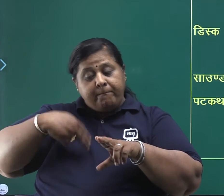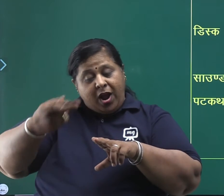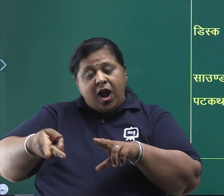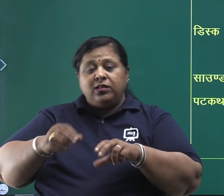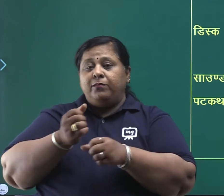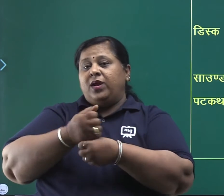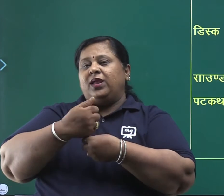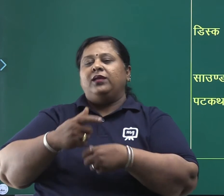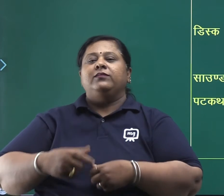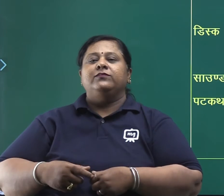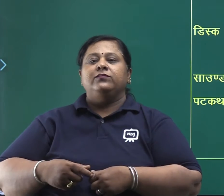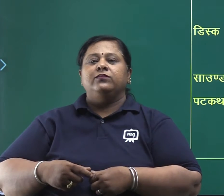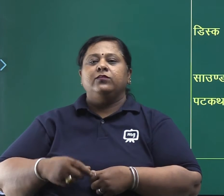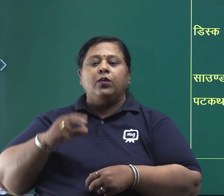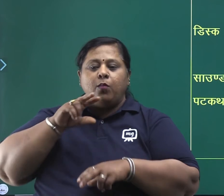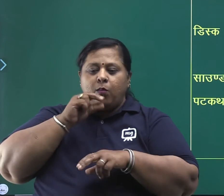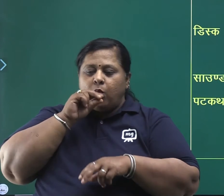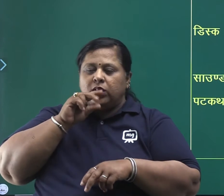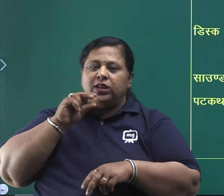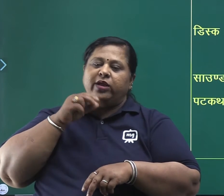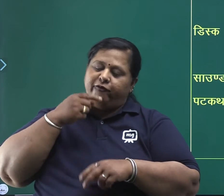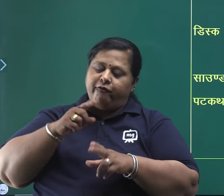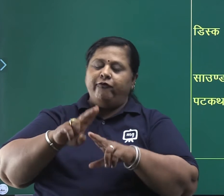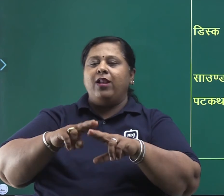बाद बनी बोलती फिल्म।